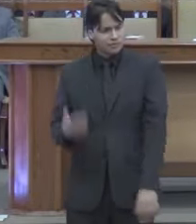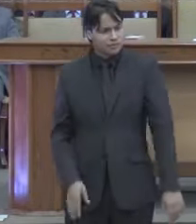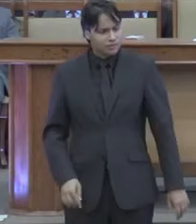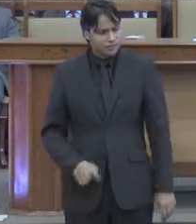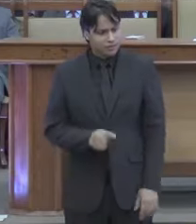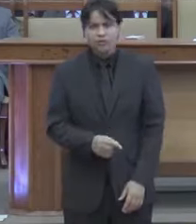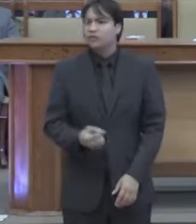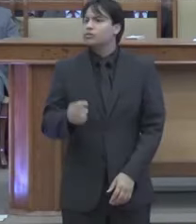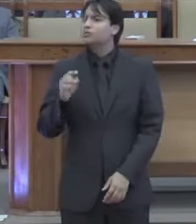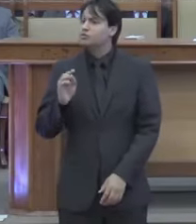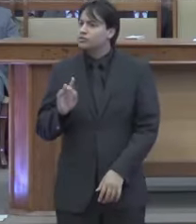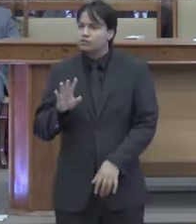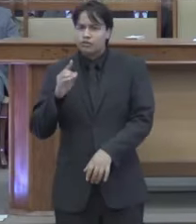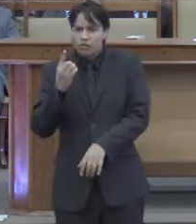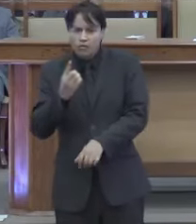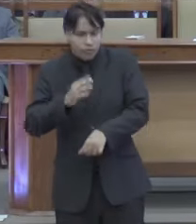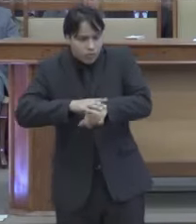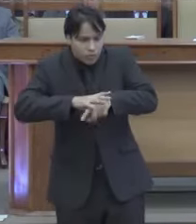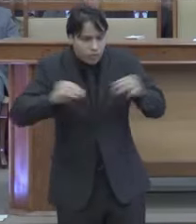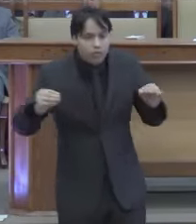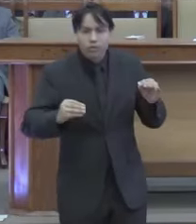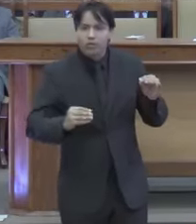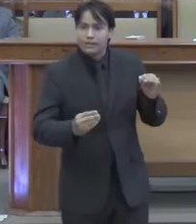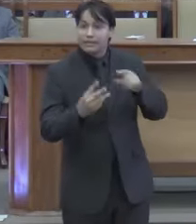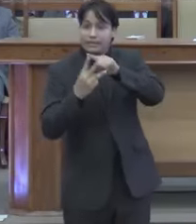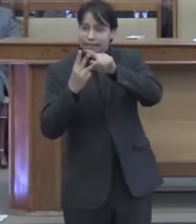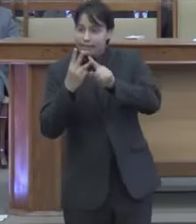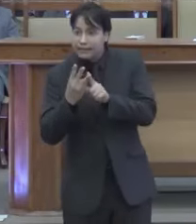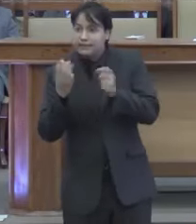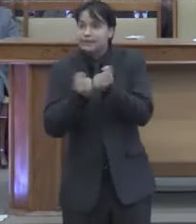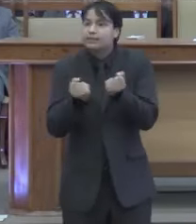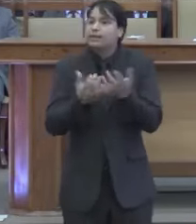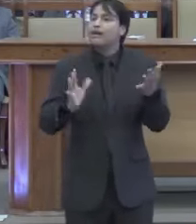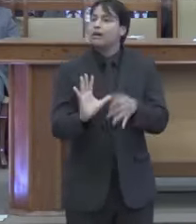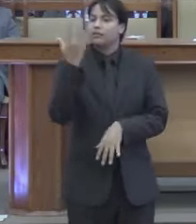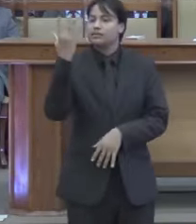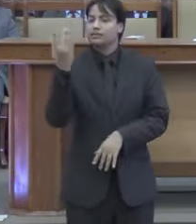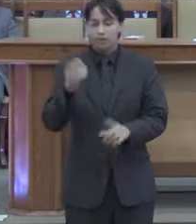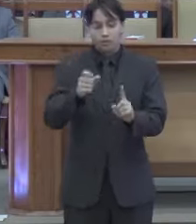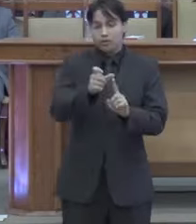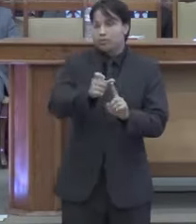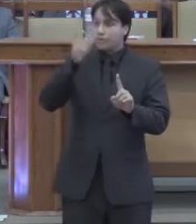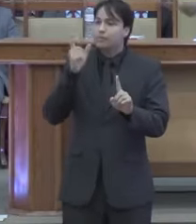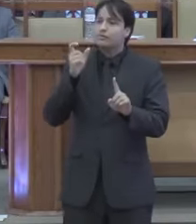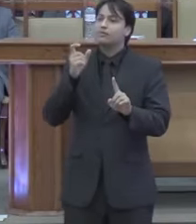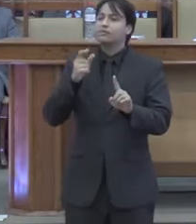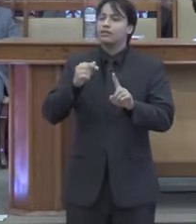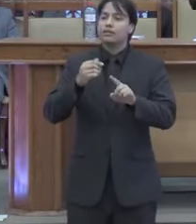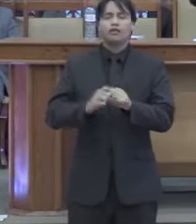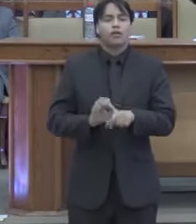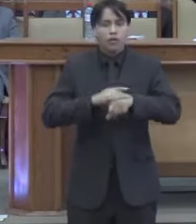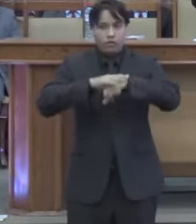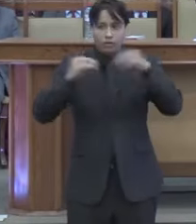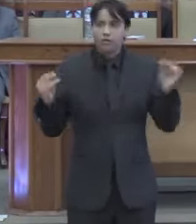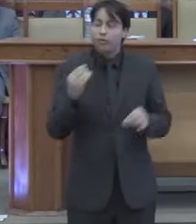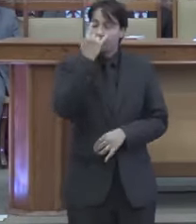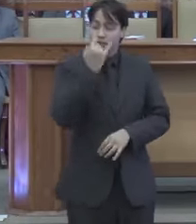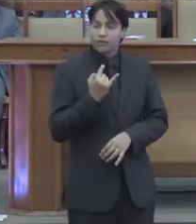lapada só fazer 3 milagres. Quais foram os 3 milagres? Tirar o demônio? Tirou a